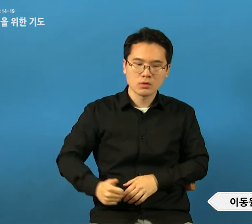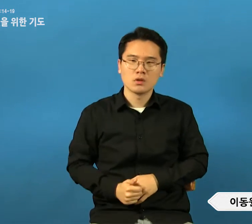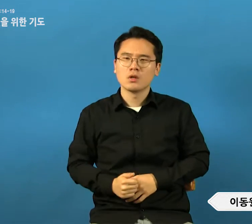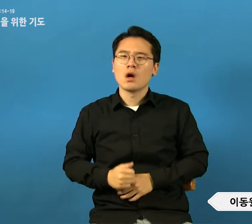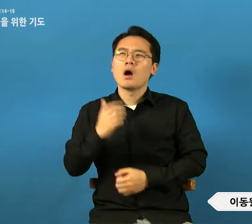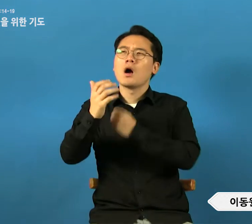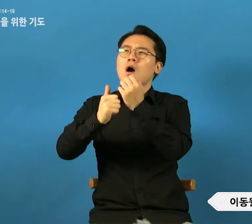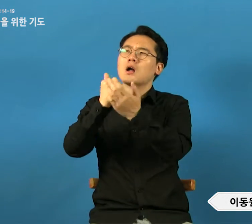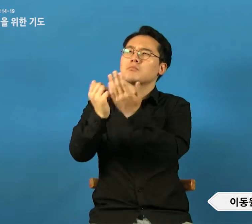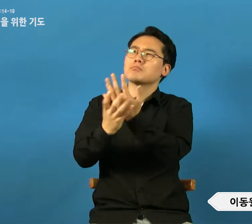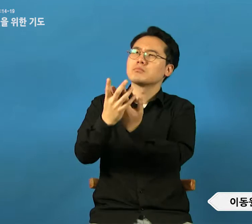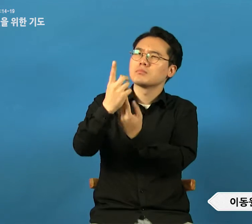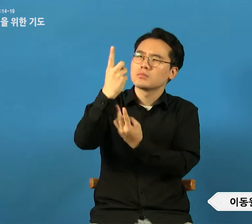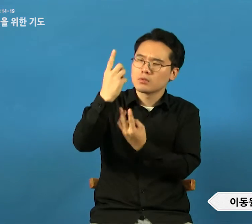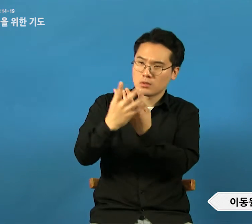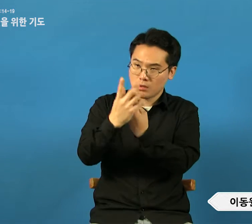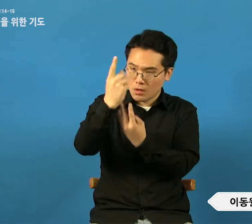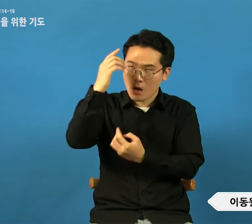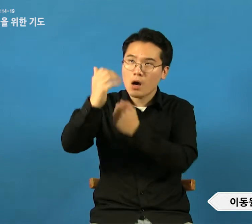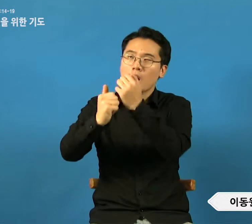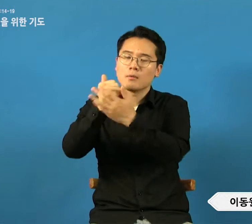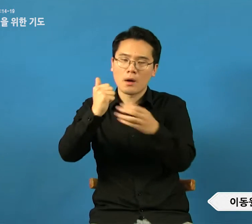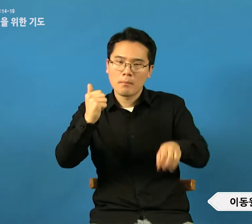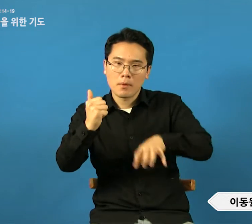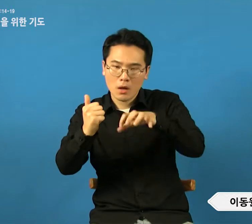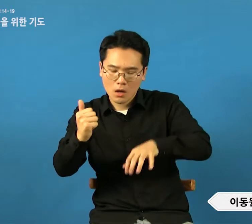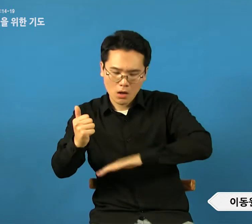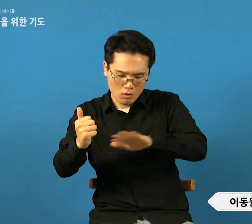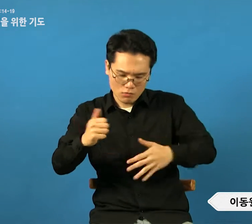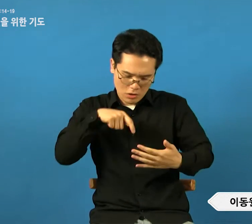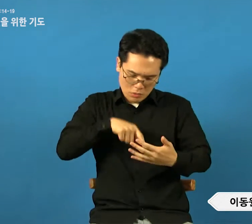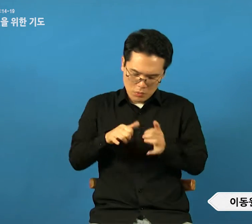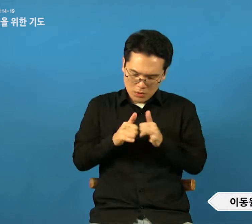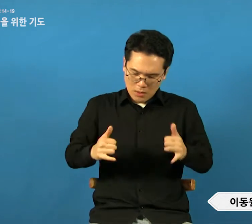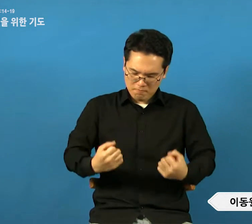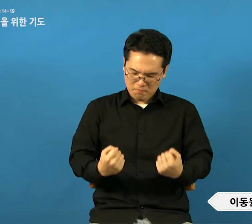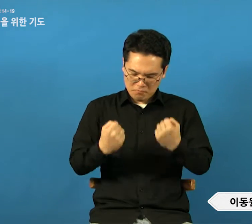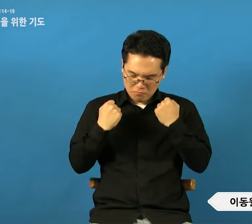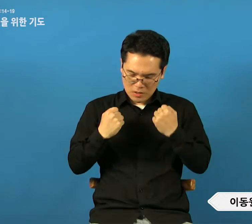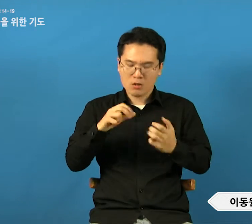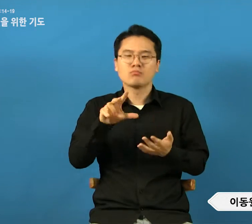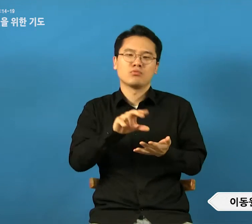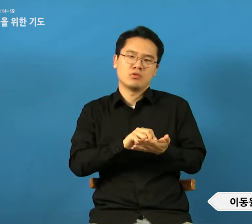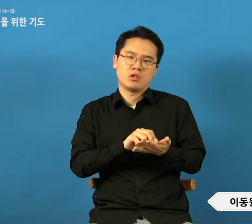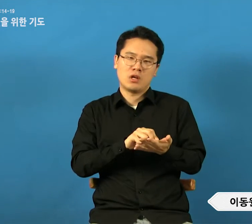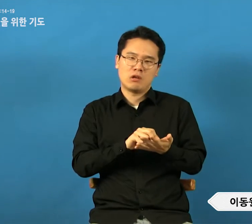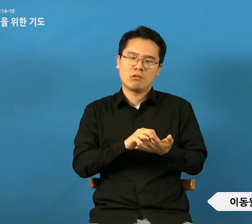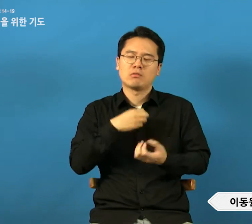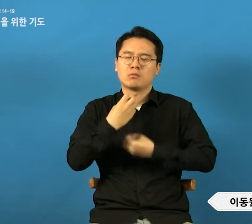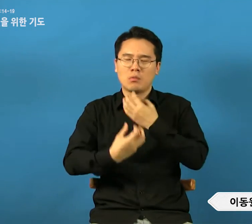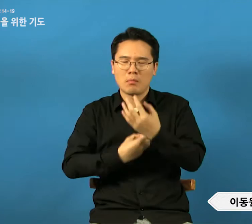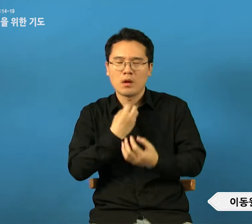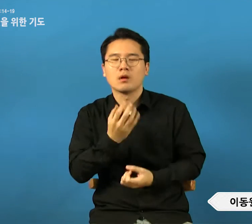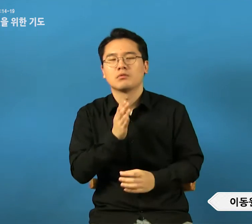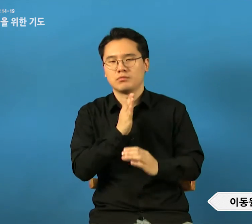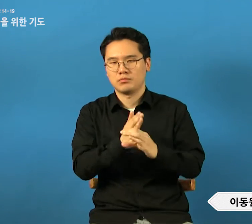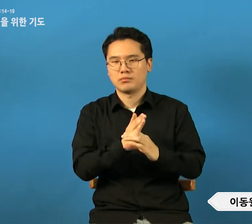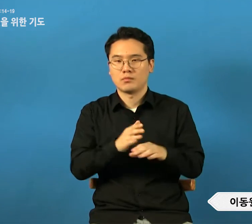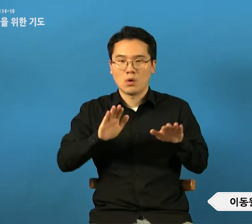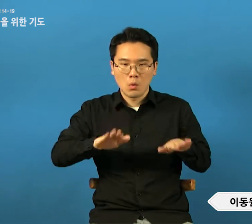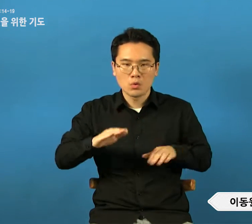기도 제목, 속사람의 건강 문제를 내어놓고 있습니다. 오늘 어버이 주일인데 우리가 부모님들의